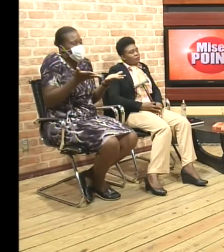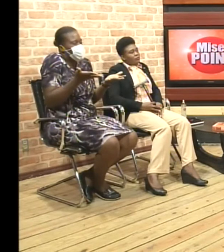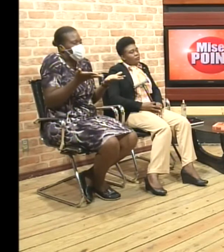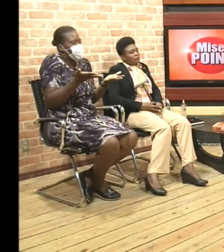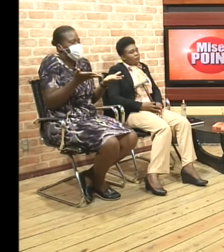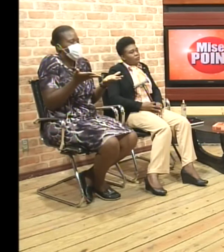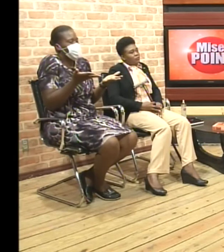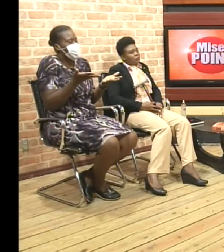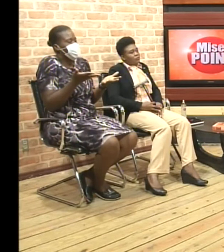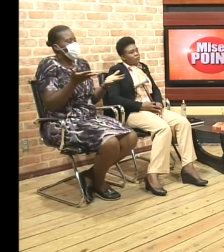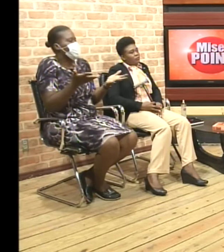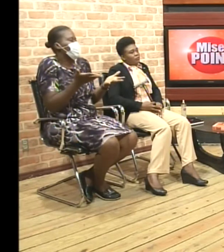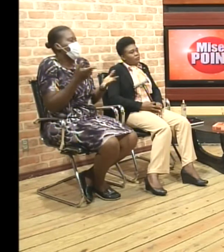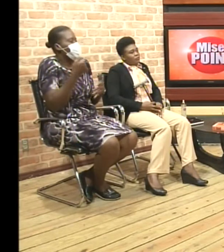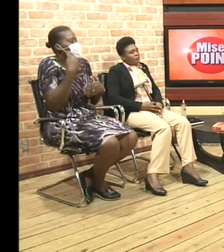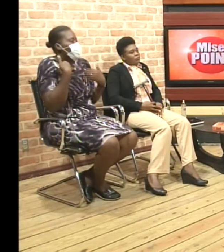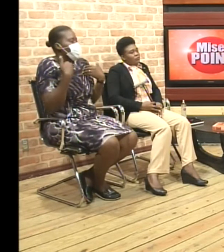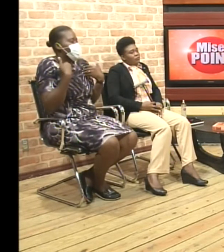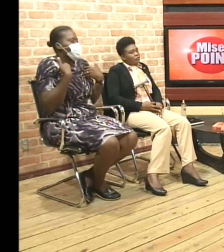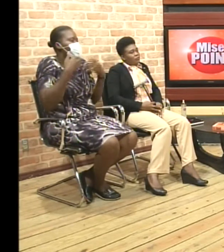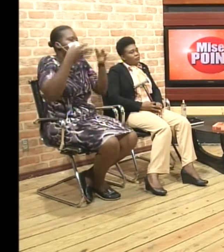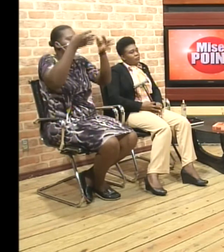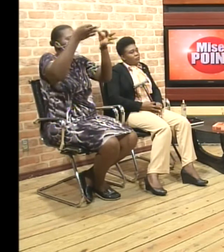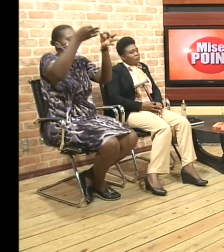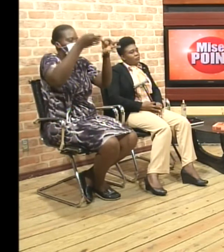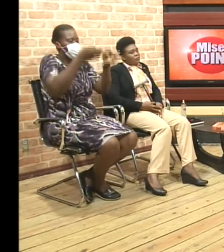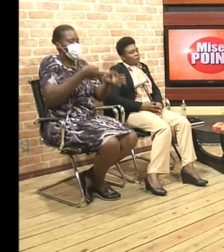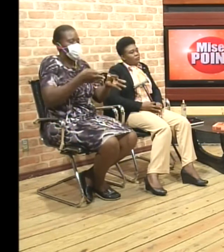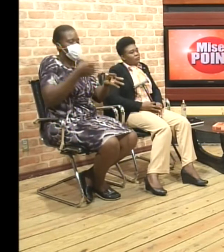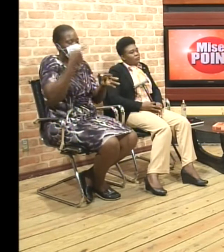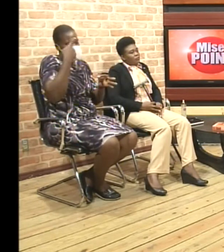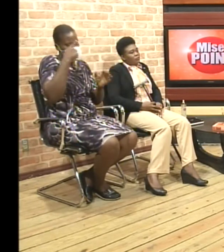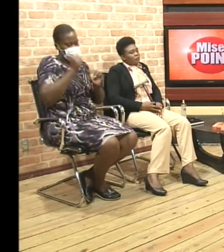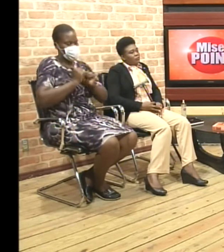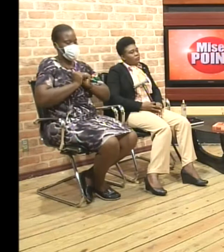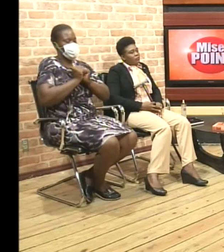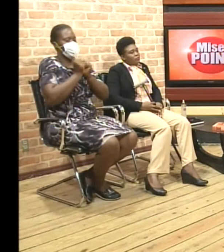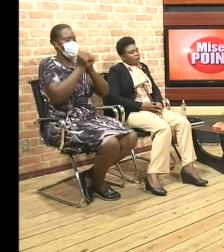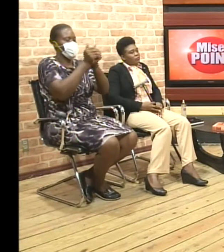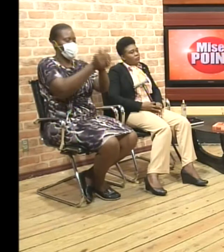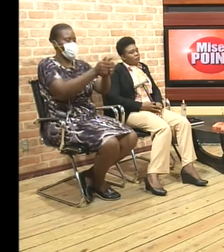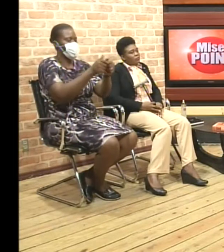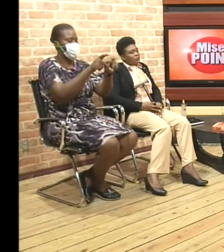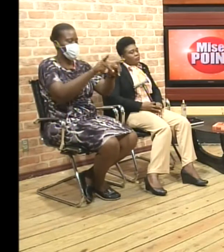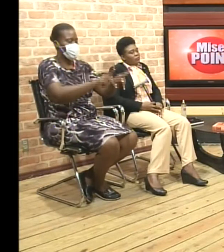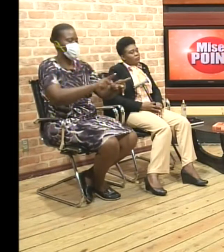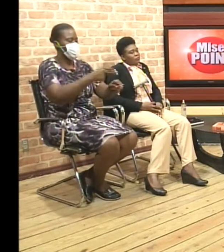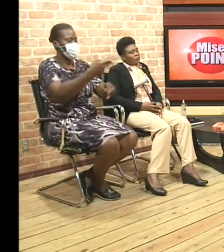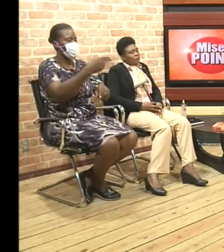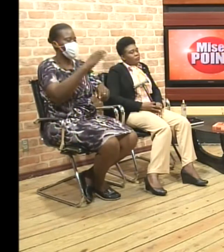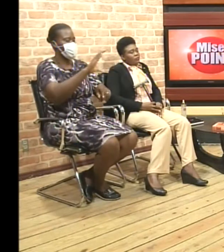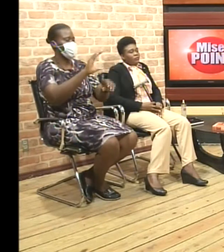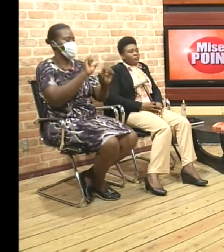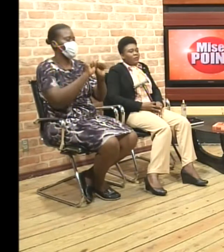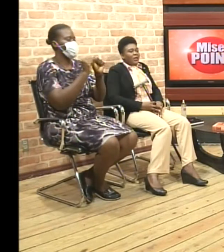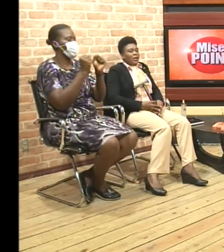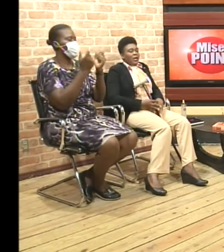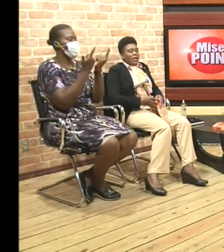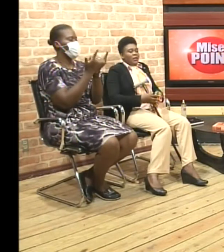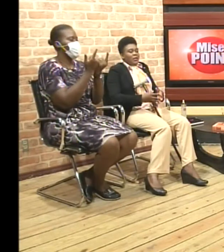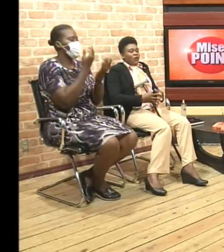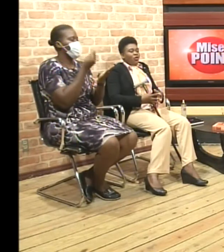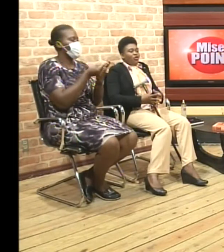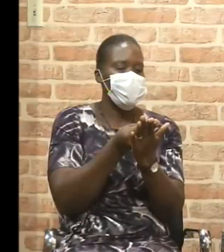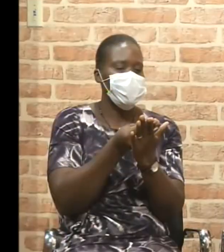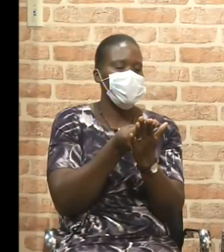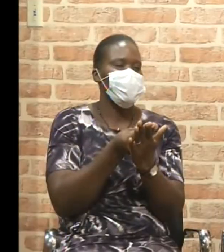terme de disposition pour accompagnement moun sa yo dans dimension sociale et économique.